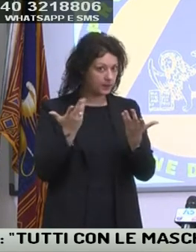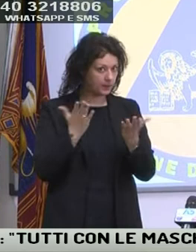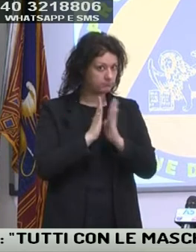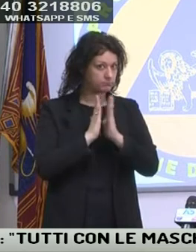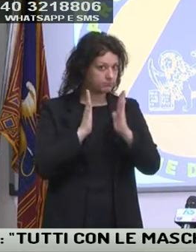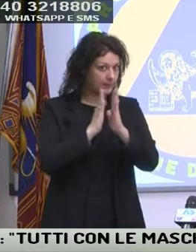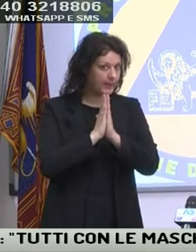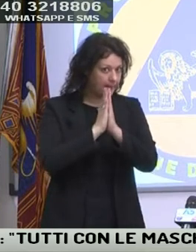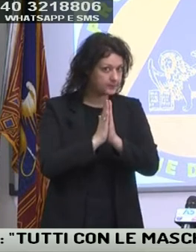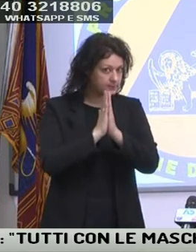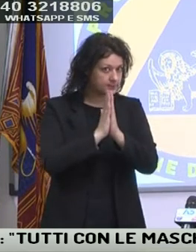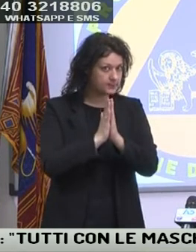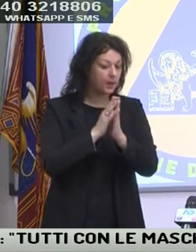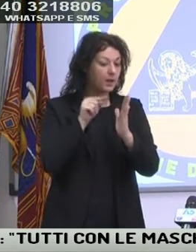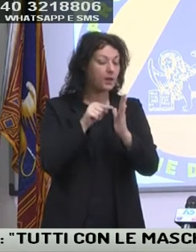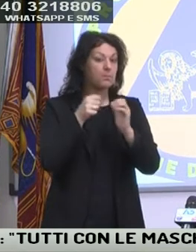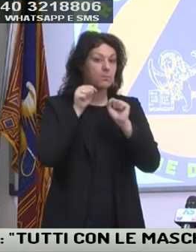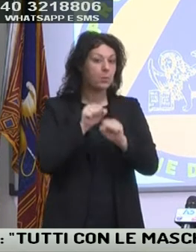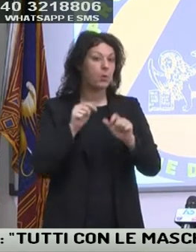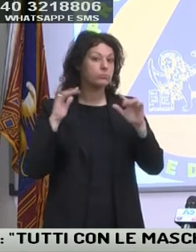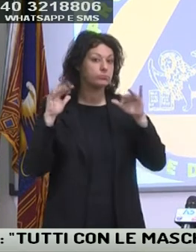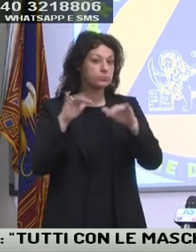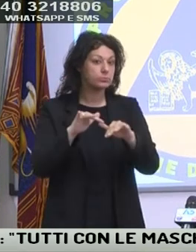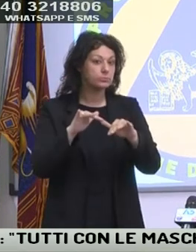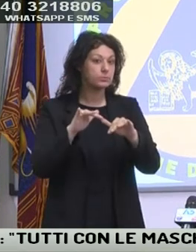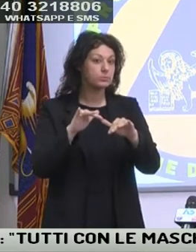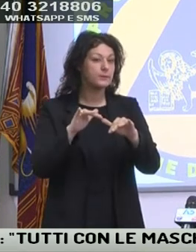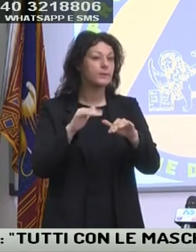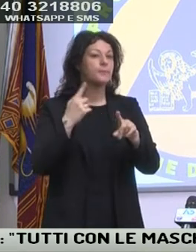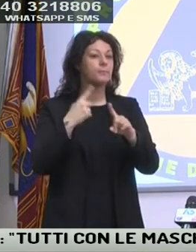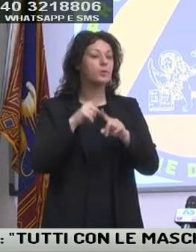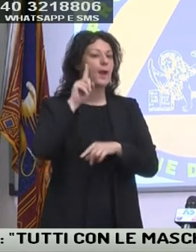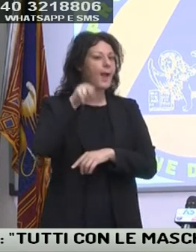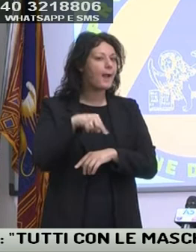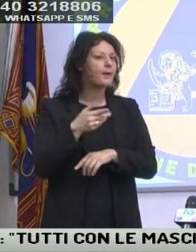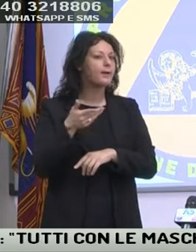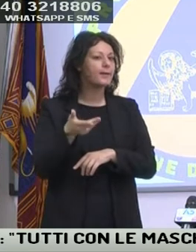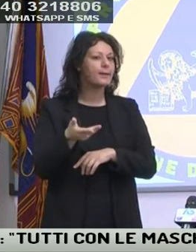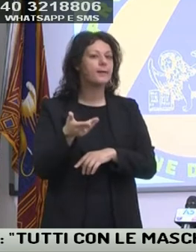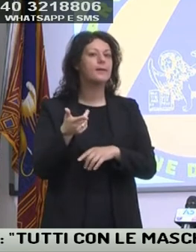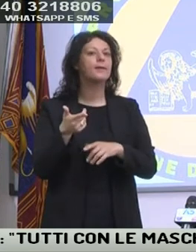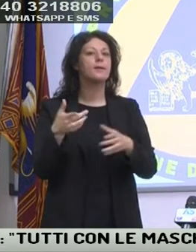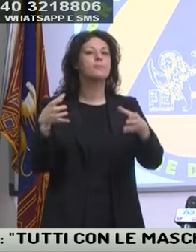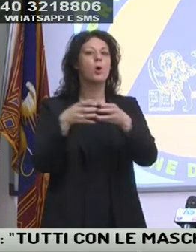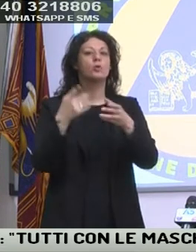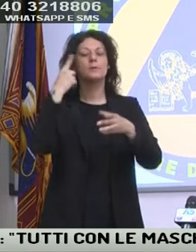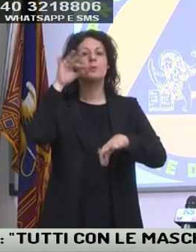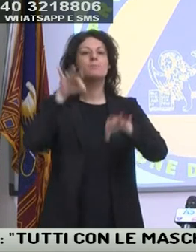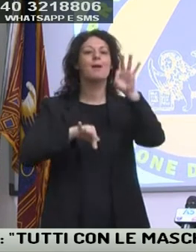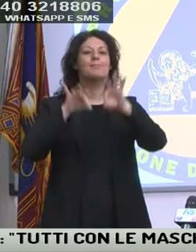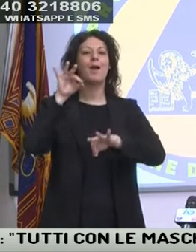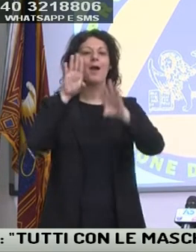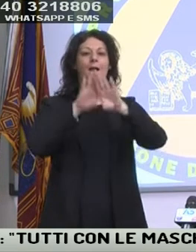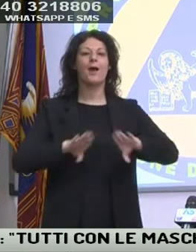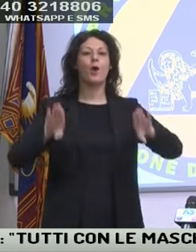aggregazioni di un certo tipo. Mi chiedo, e qui in Veneto è molto importante, il settore, fra virgolette, degli spettacoli all'aperto,